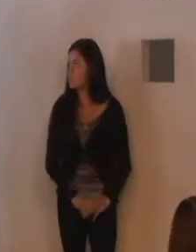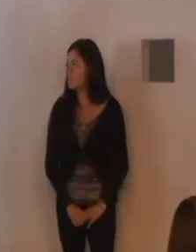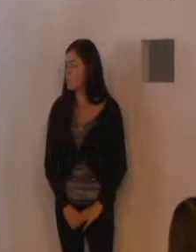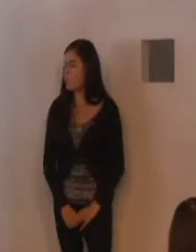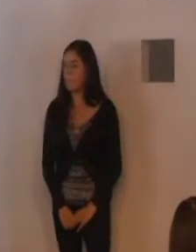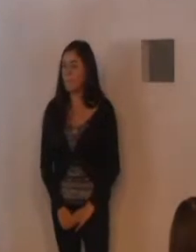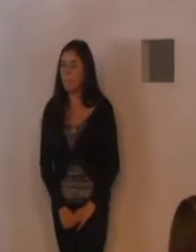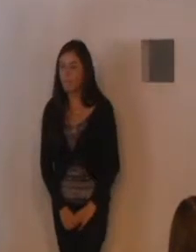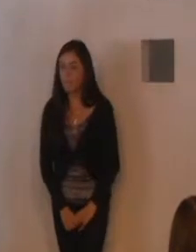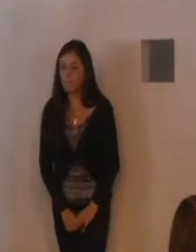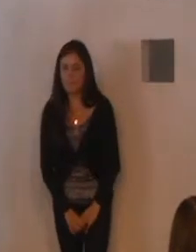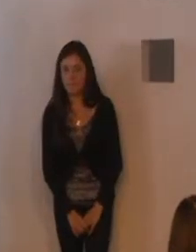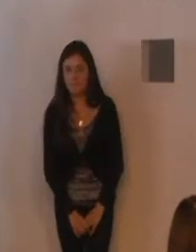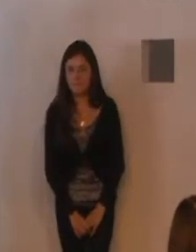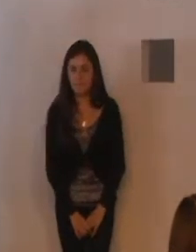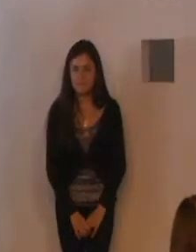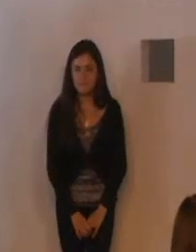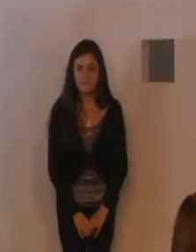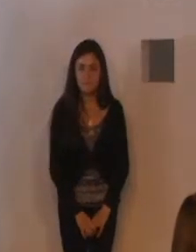a lo largo de